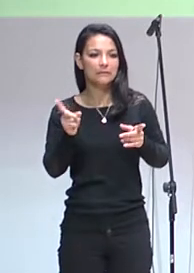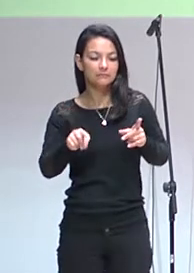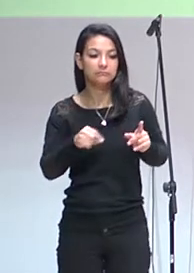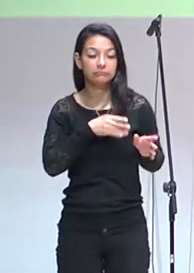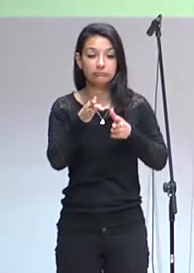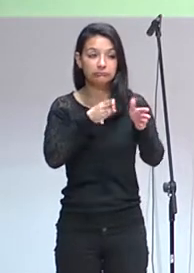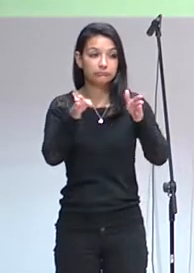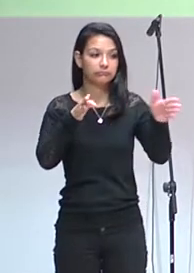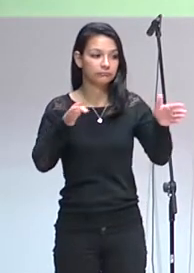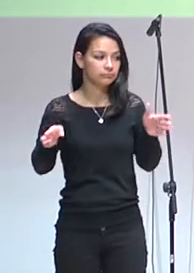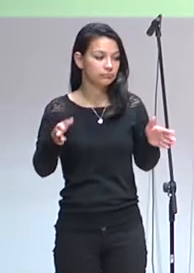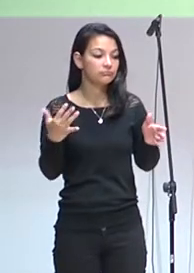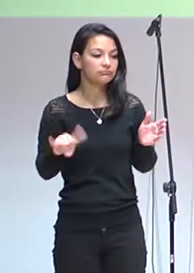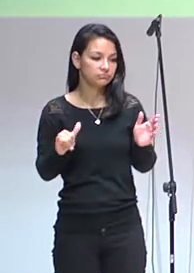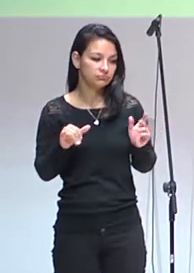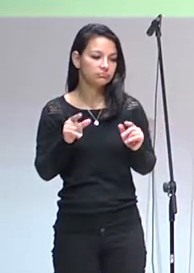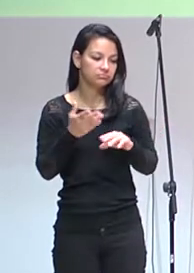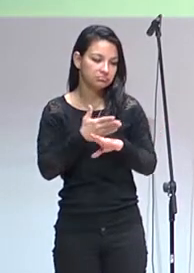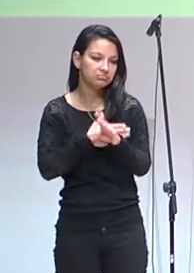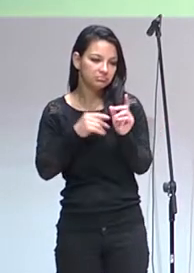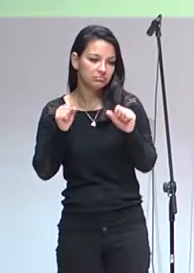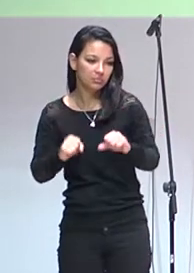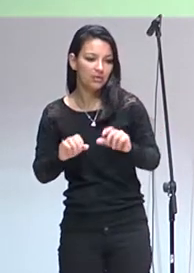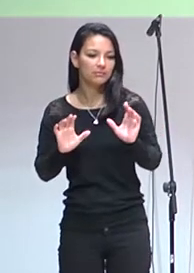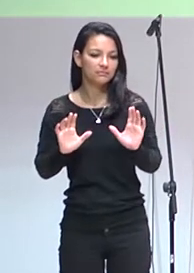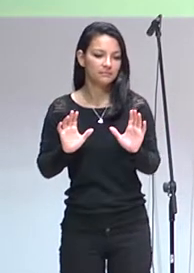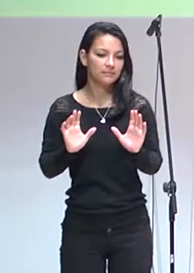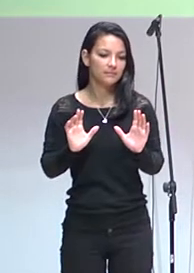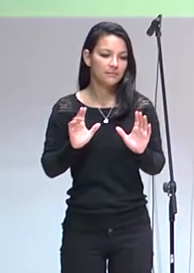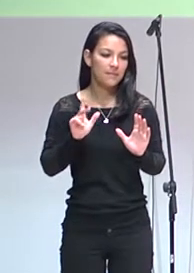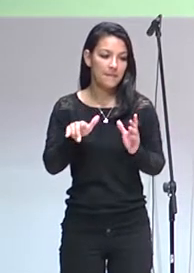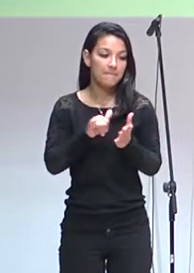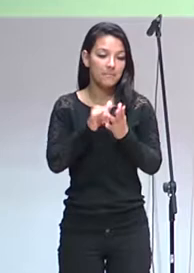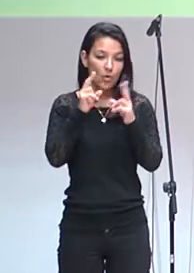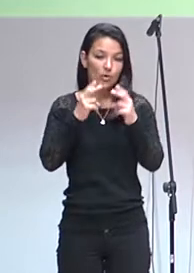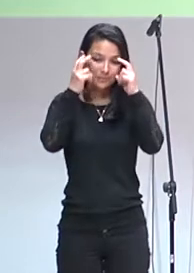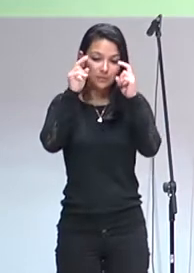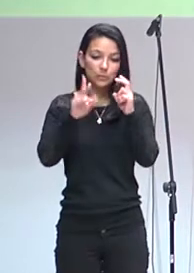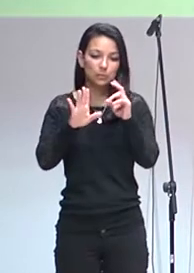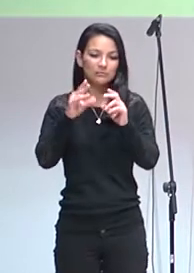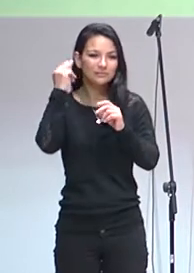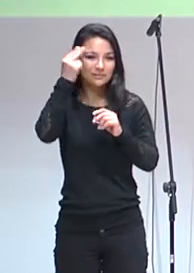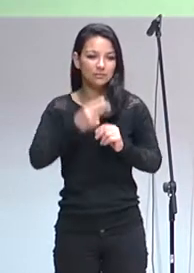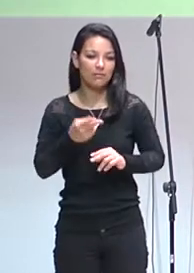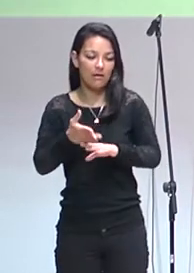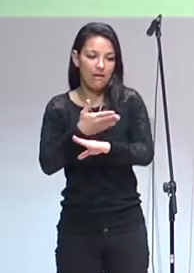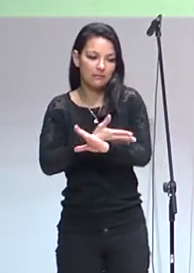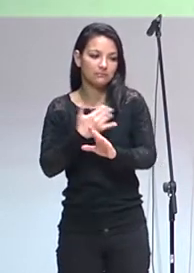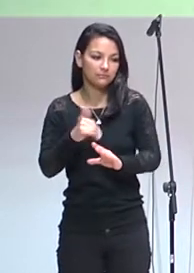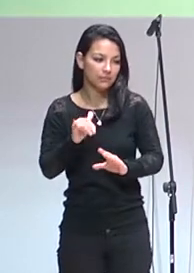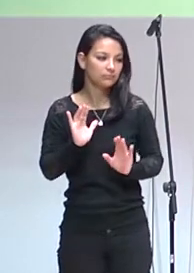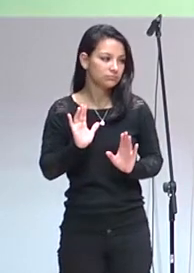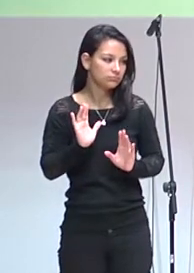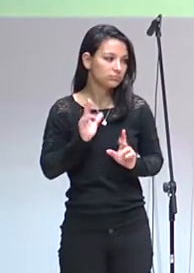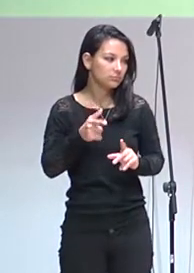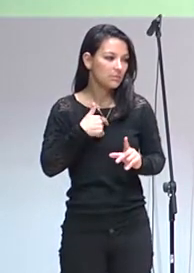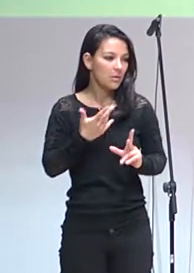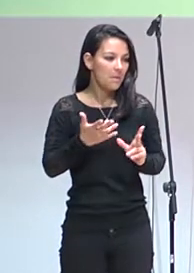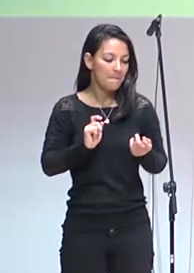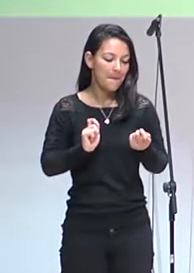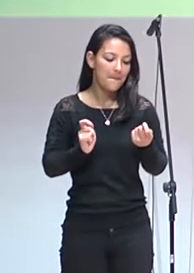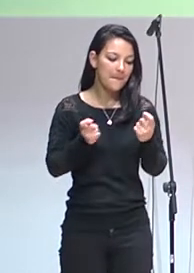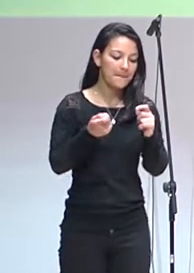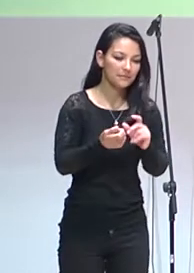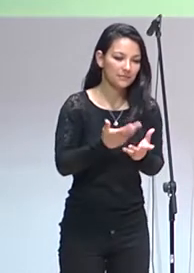bueno, hemos podido, digamos, a través del conocimiento histórico, hemos podido ir subsanando